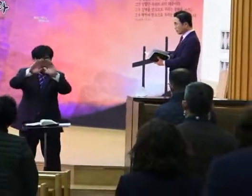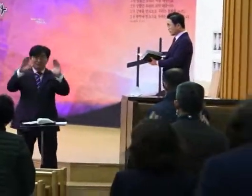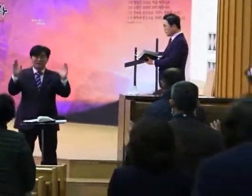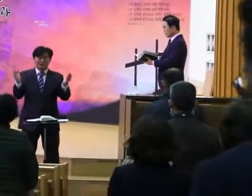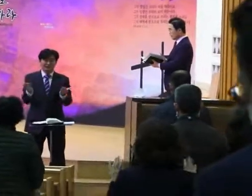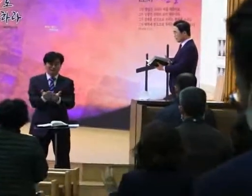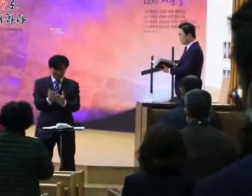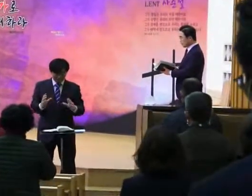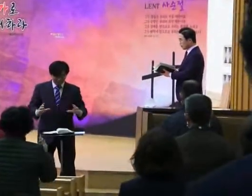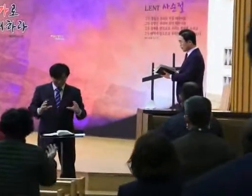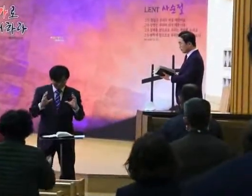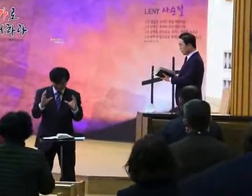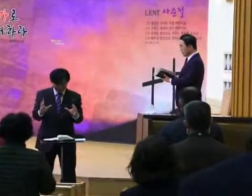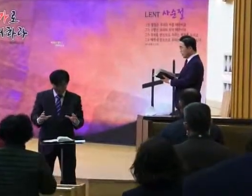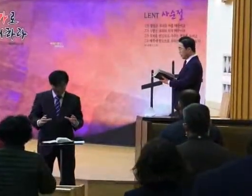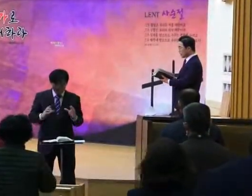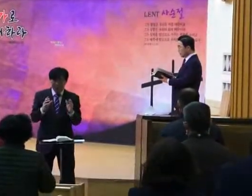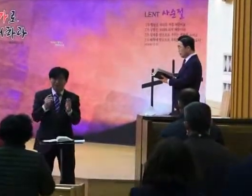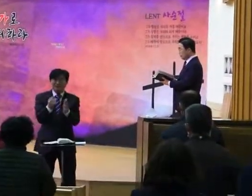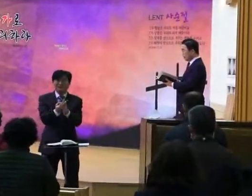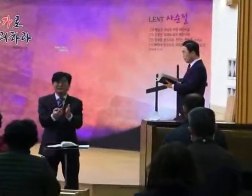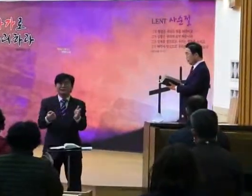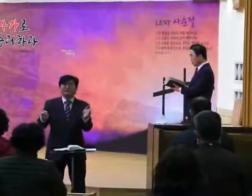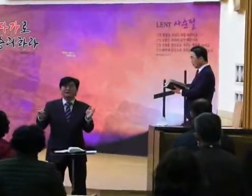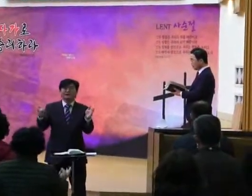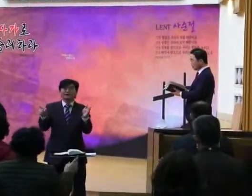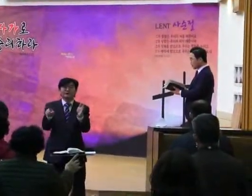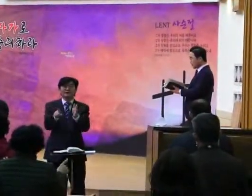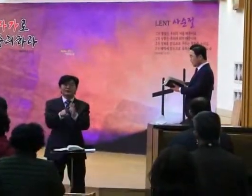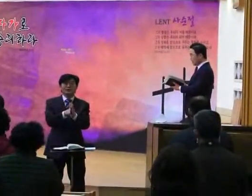온 세상 위하여